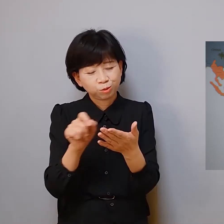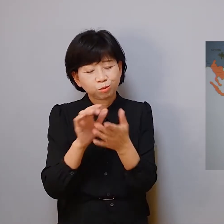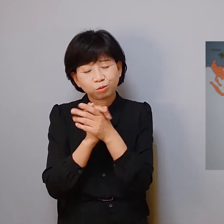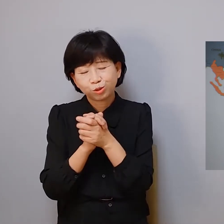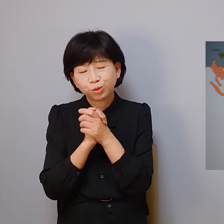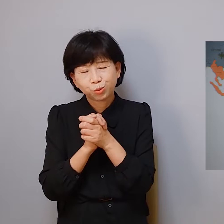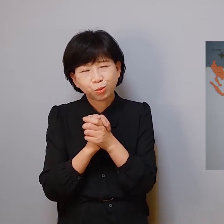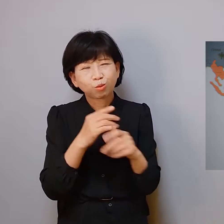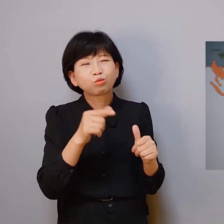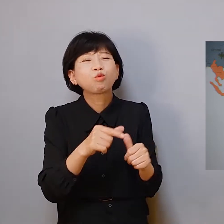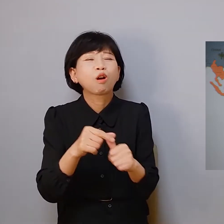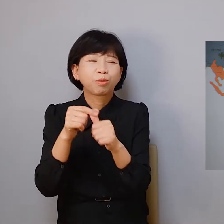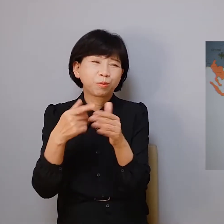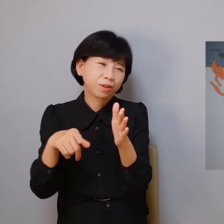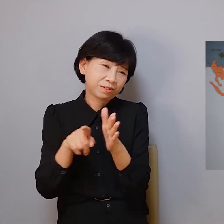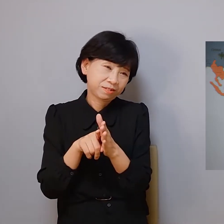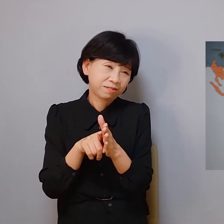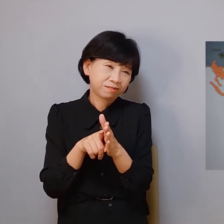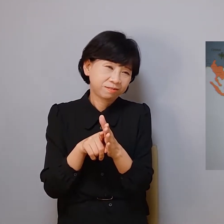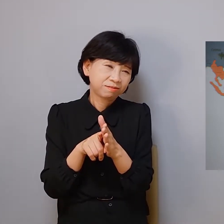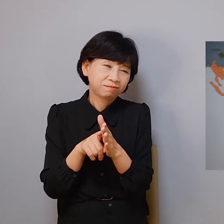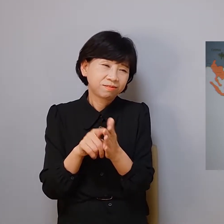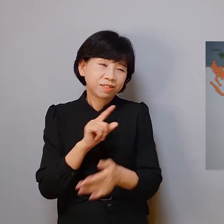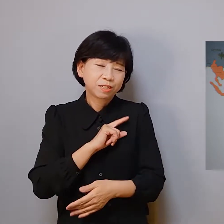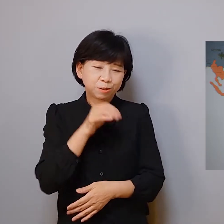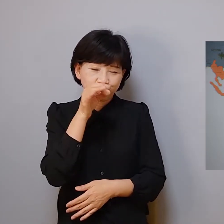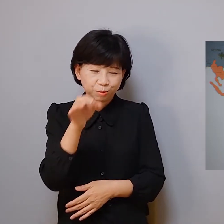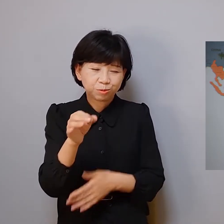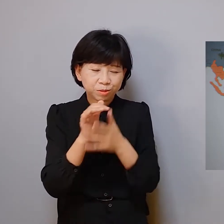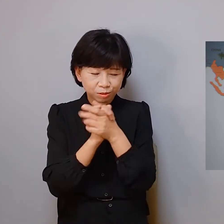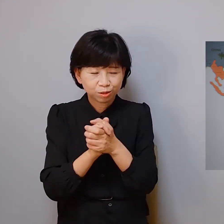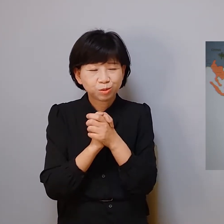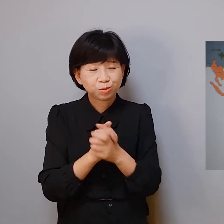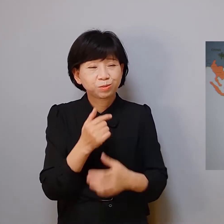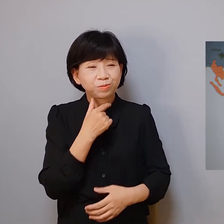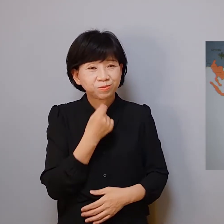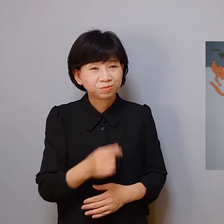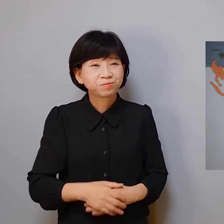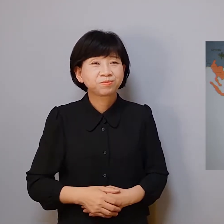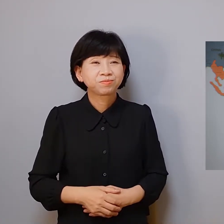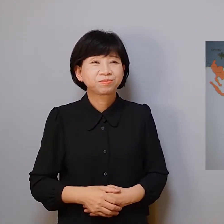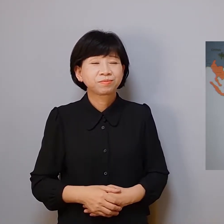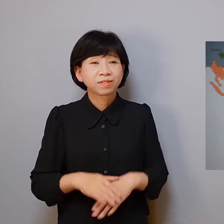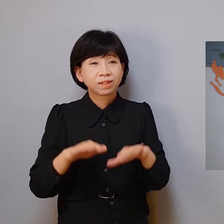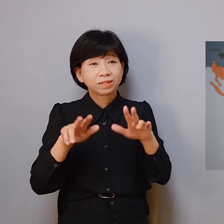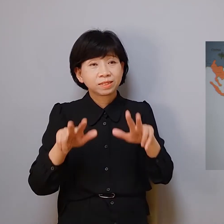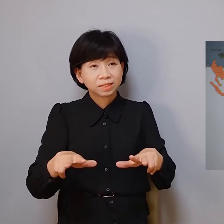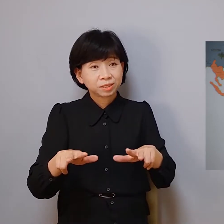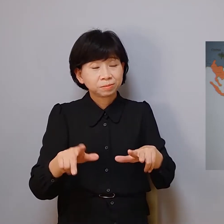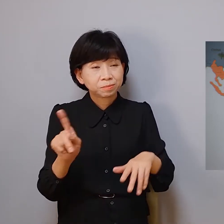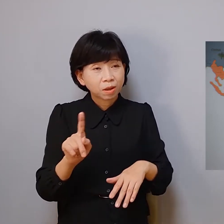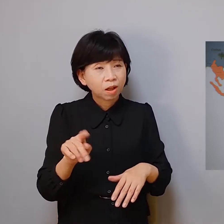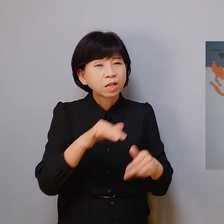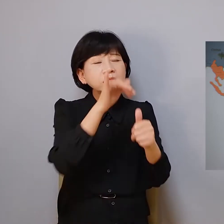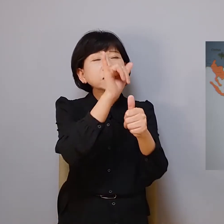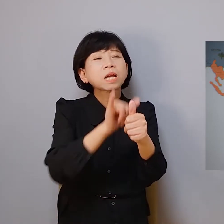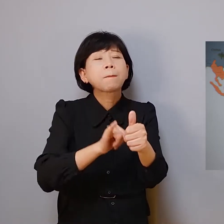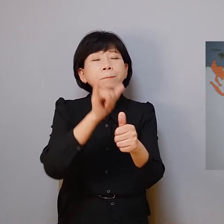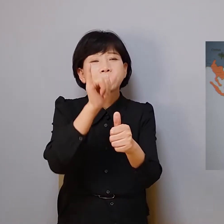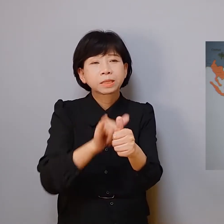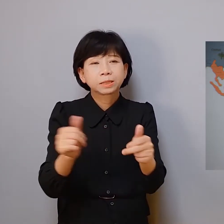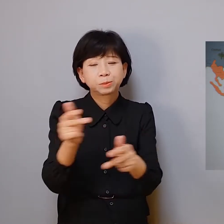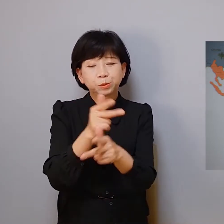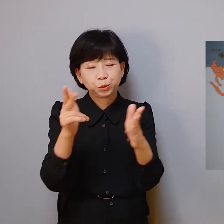주시면 또 우리 같이 계속 성함을 불러가면서 우리 기도하도록 하겠습니다. 지금은 섬김 주간입니다.